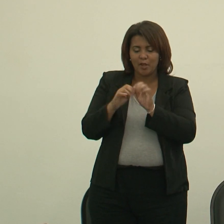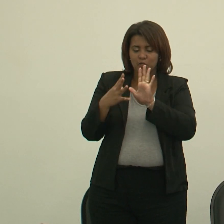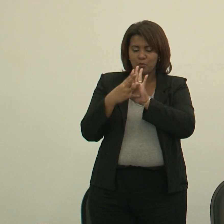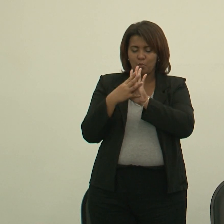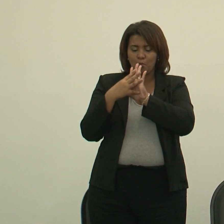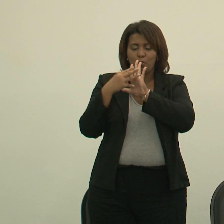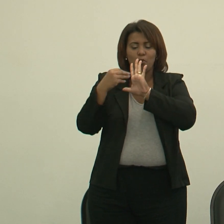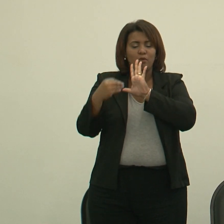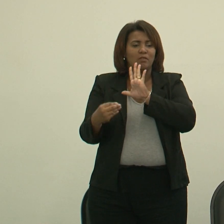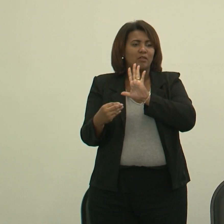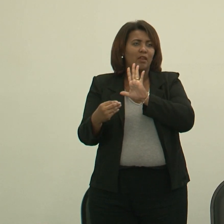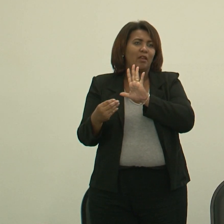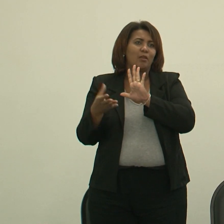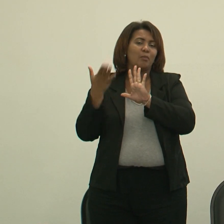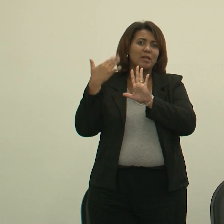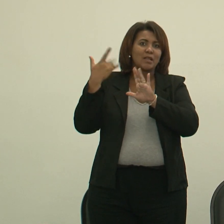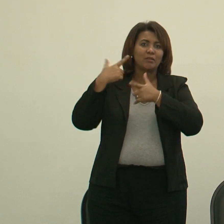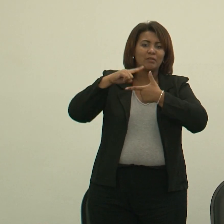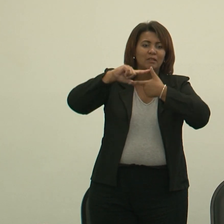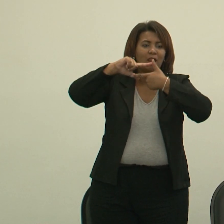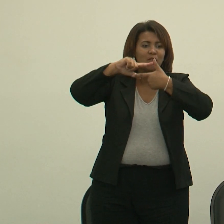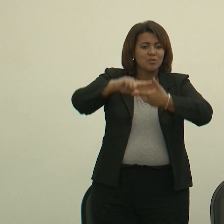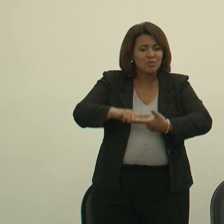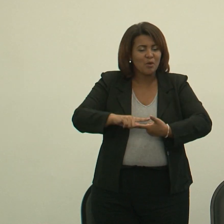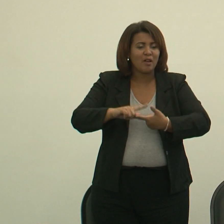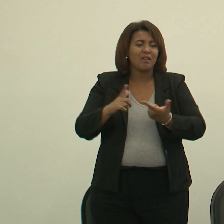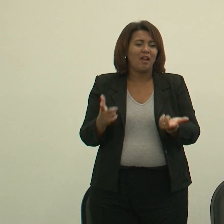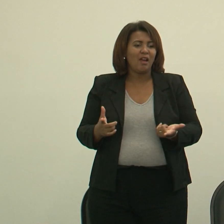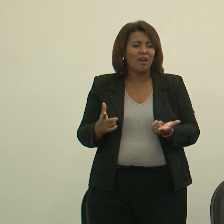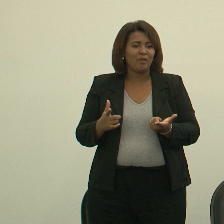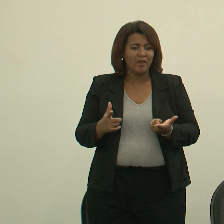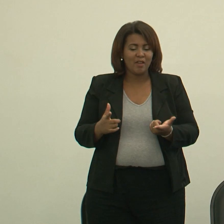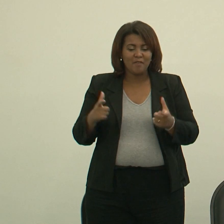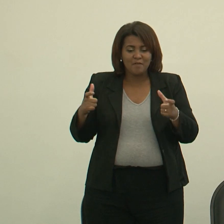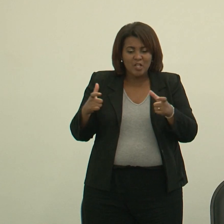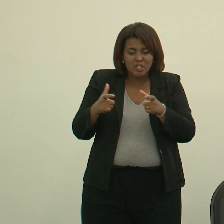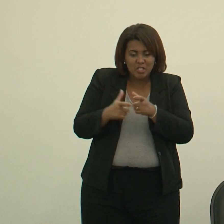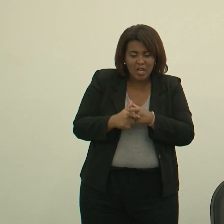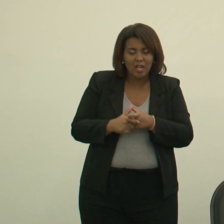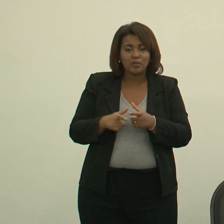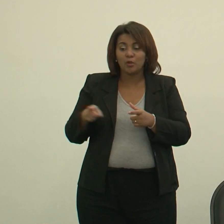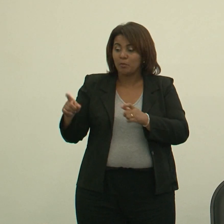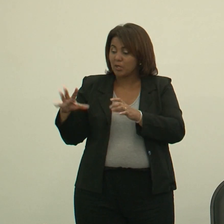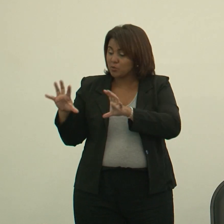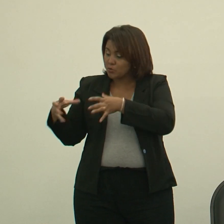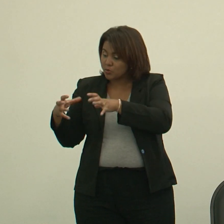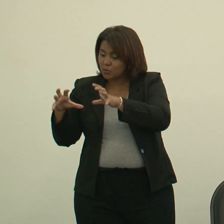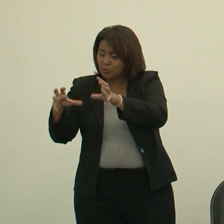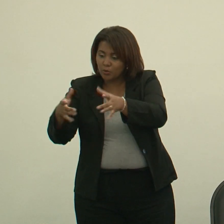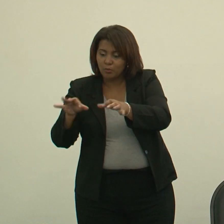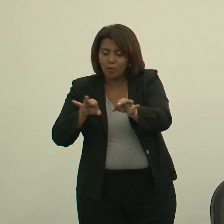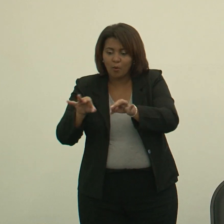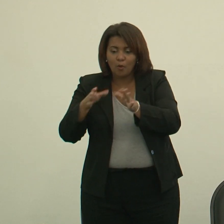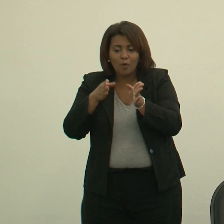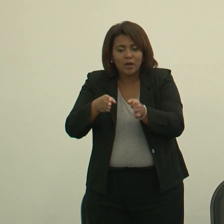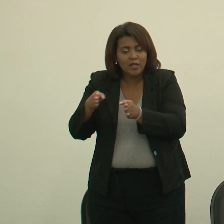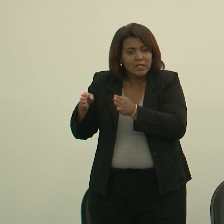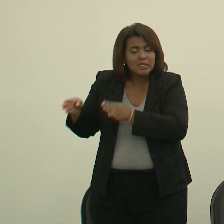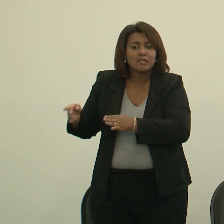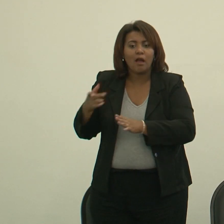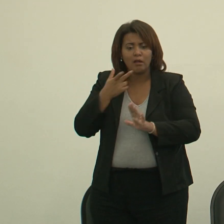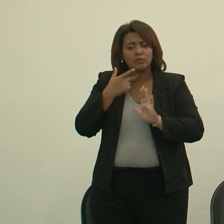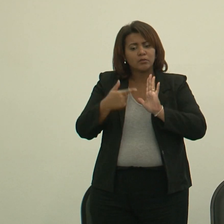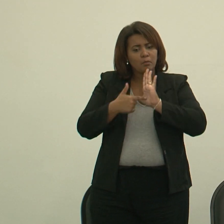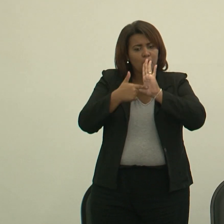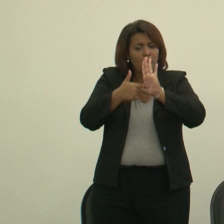um modelo muito tradicional e muito restrito. E esses grupos cada vez mais organizados vêm, não, a gente existe, a gente está aqui, a gente quer